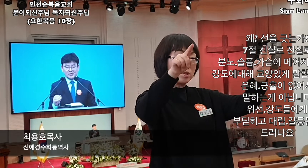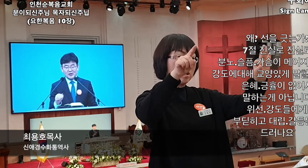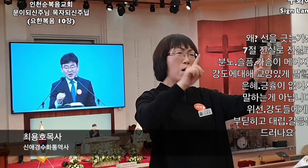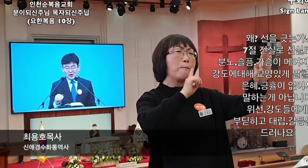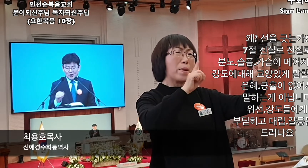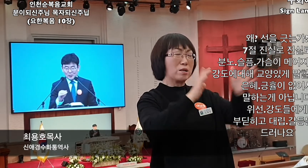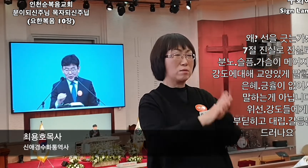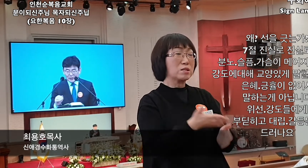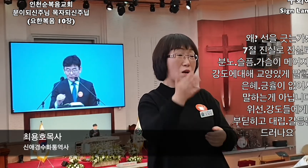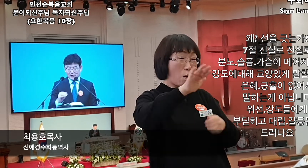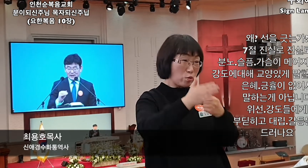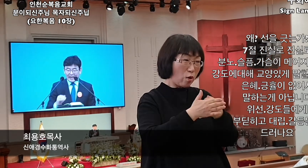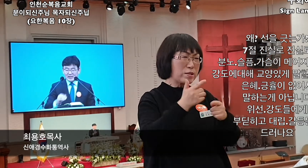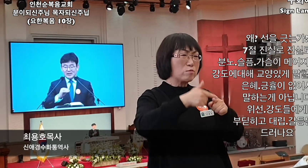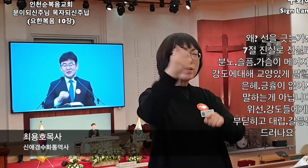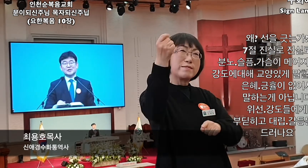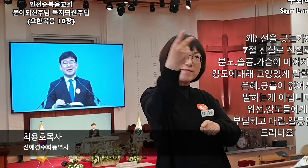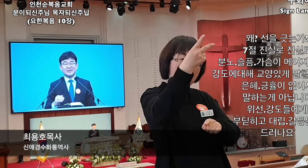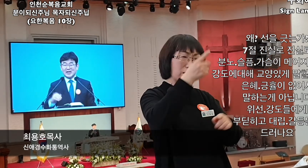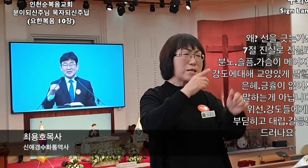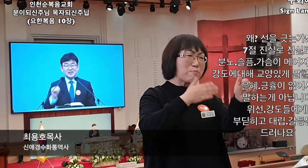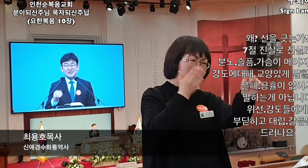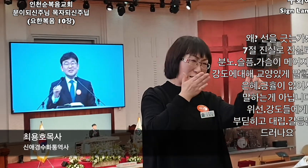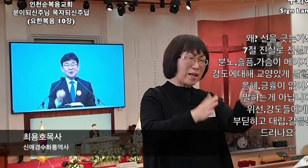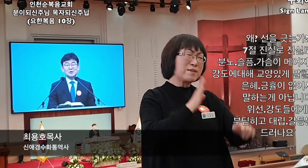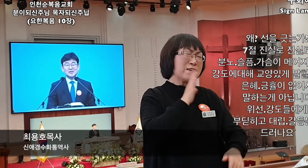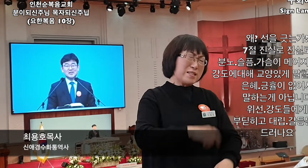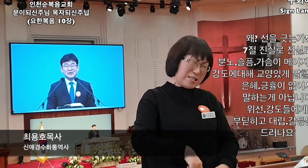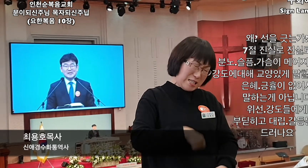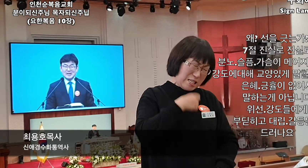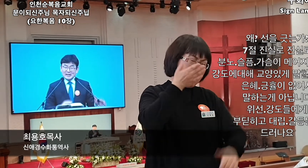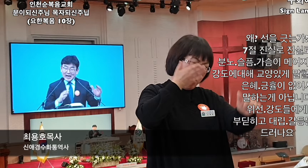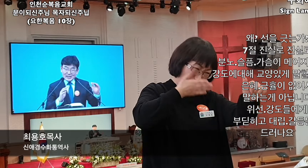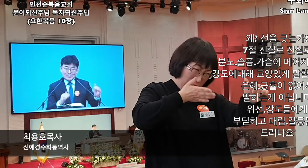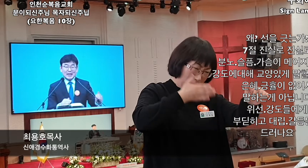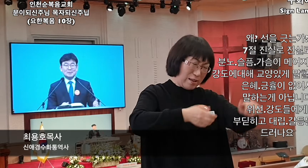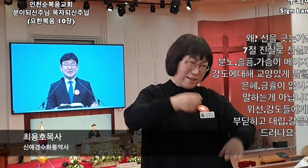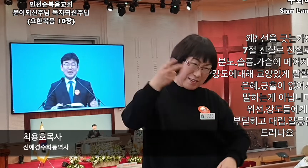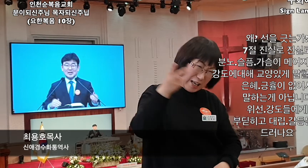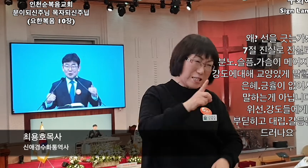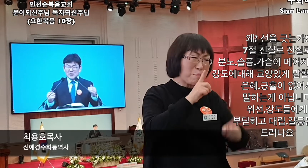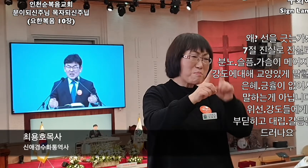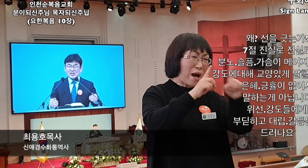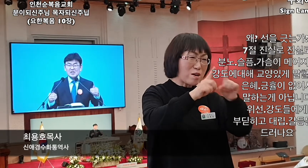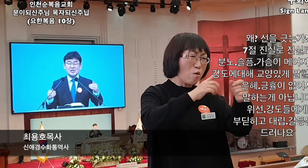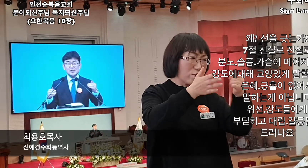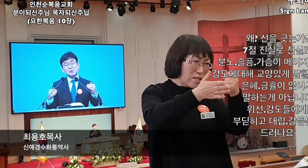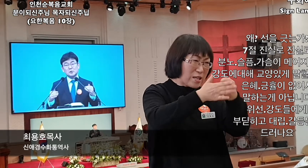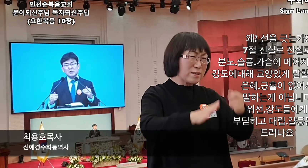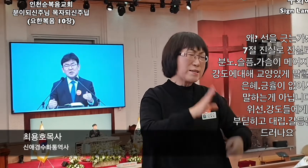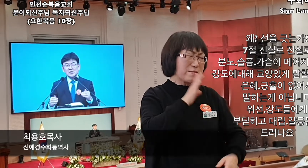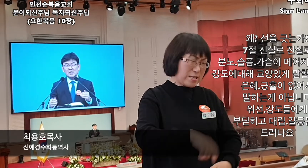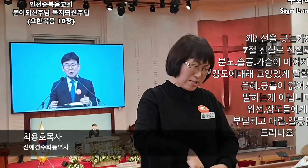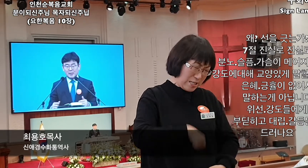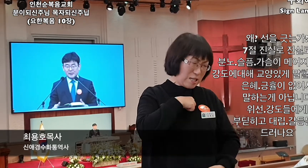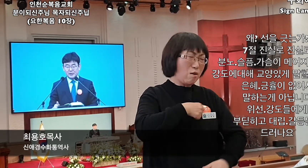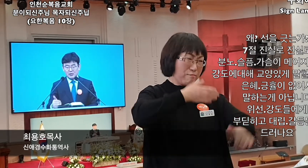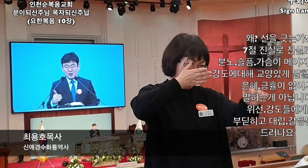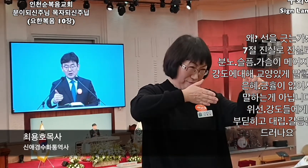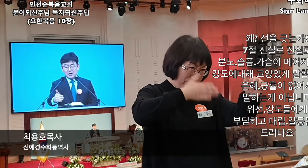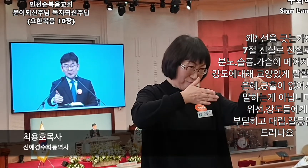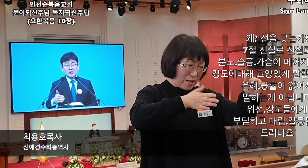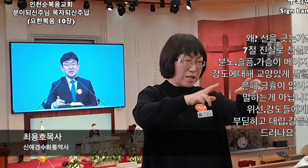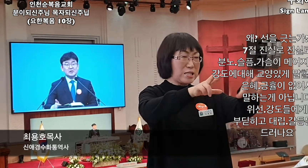그렇게 되죠. 그러므로 예수께서 다시 이르시되 내가 진실로 다시 말합니다. 그리고 진실로